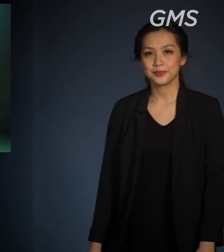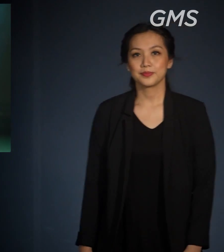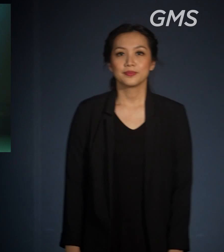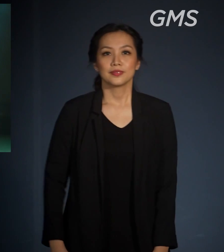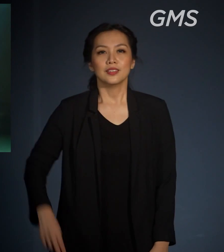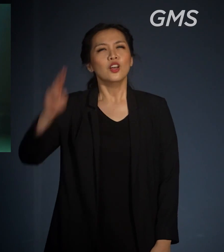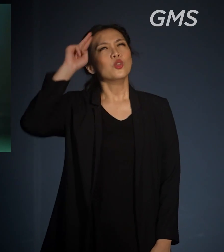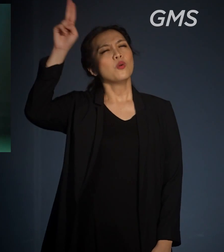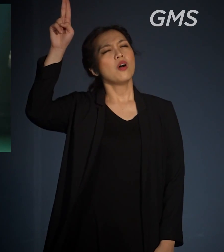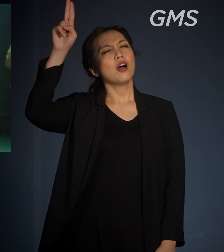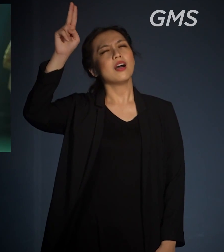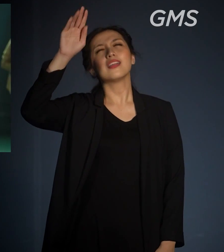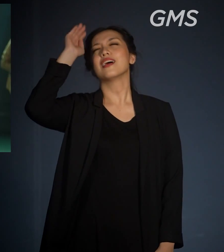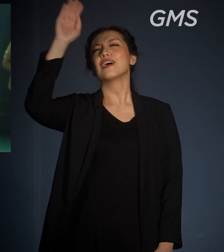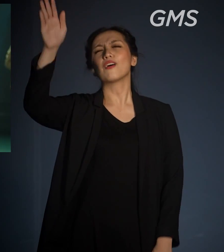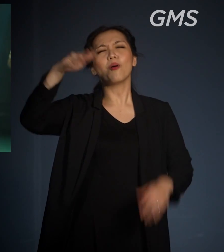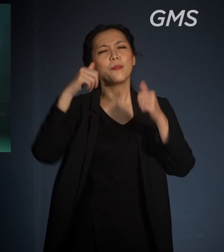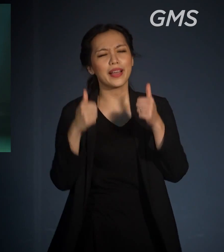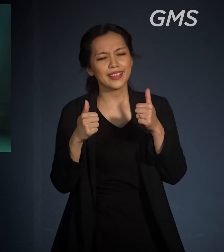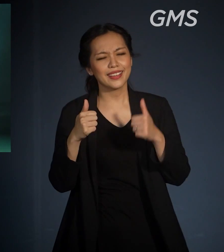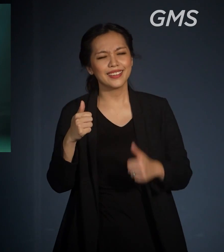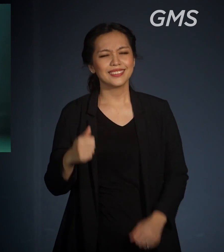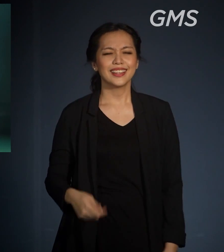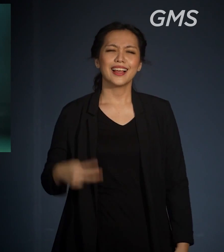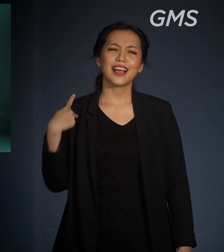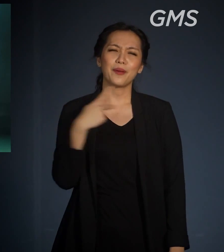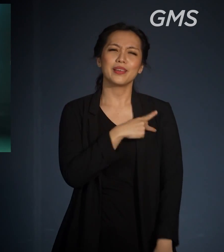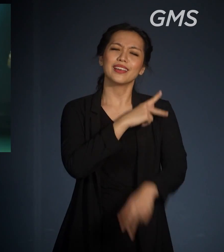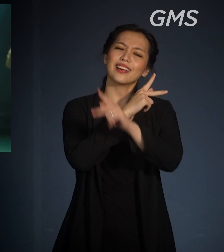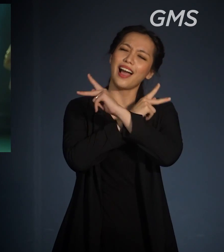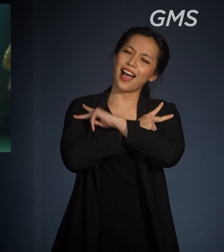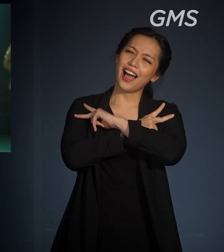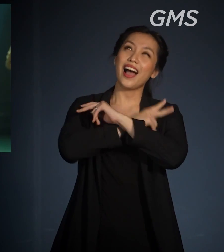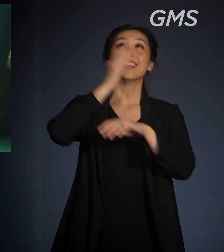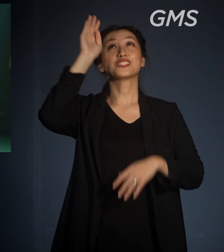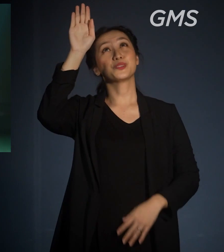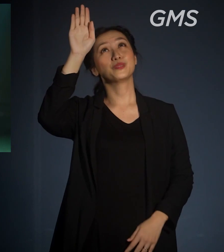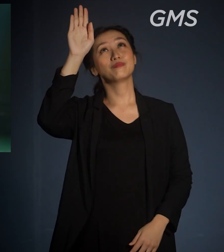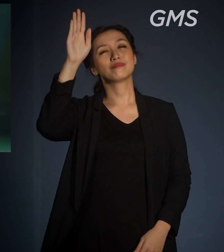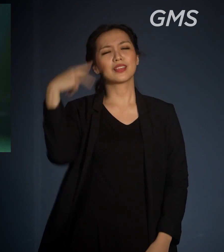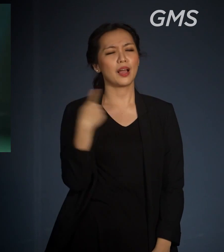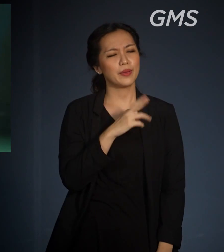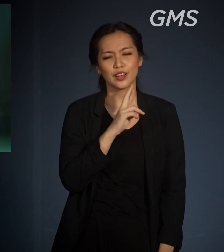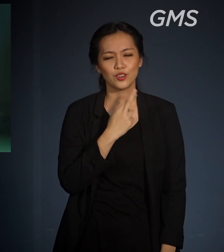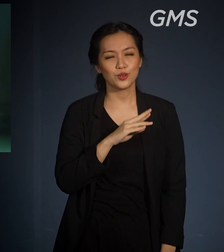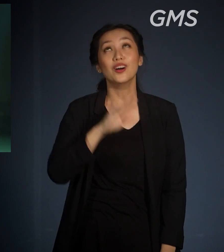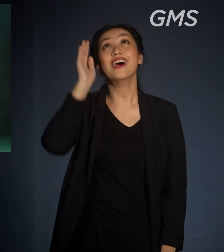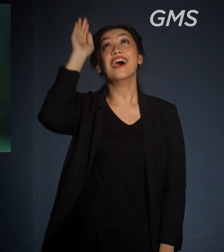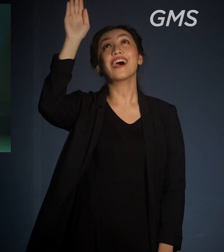Tuhan, Engkau baik, kami mengasihi-Mu. Tuhan, hari ini kami rindu Engkau berbicara atas kami,